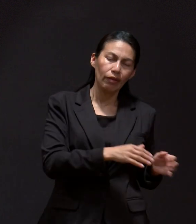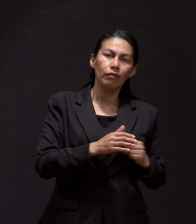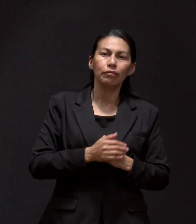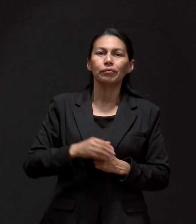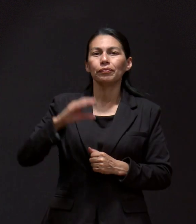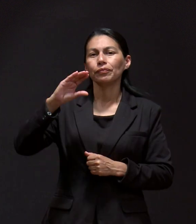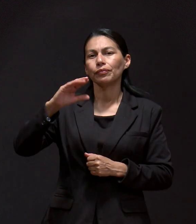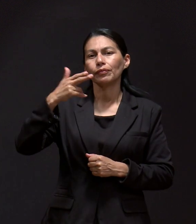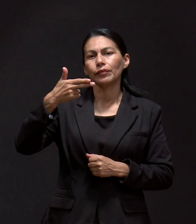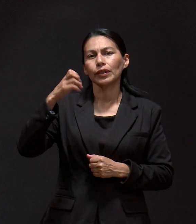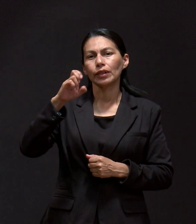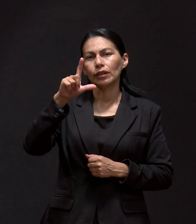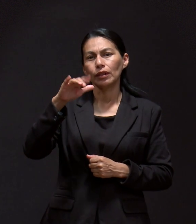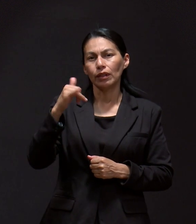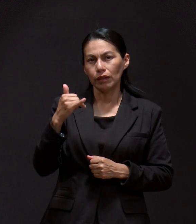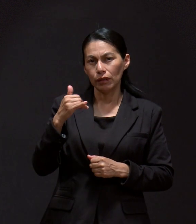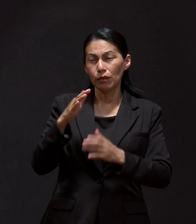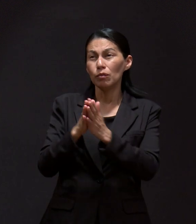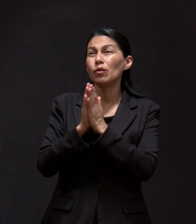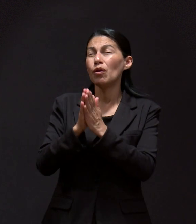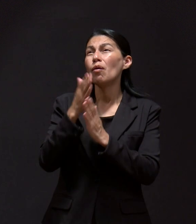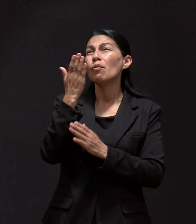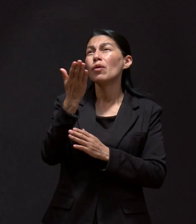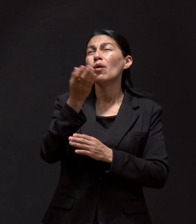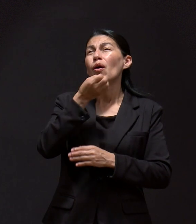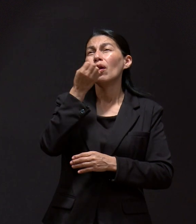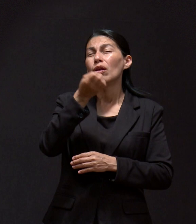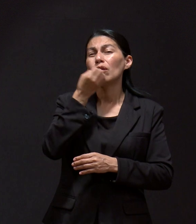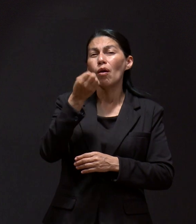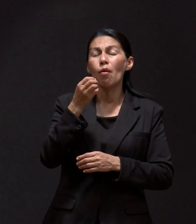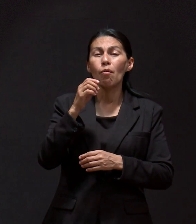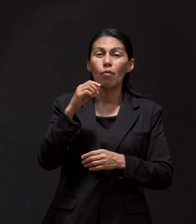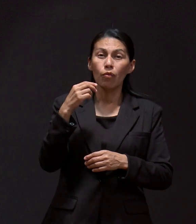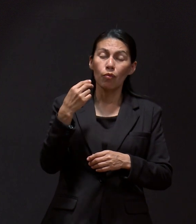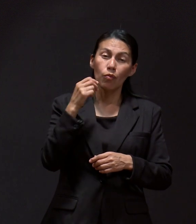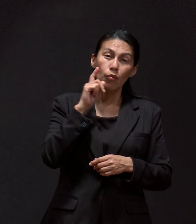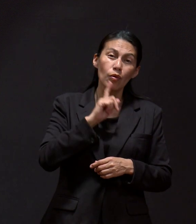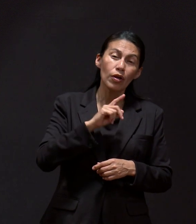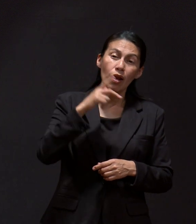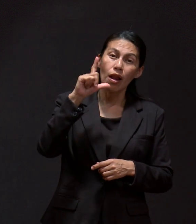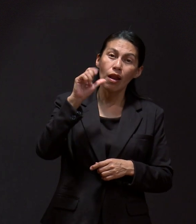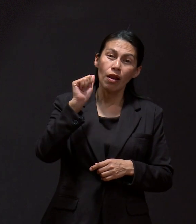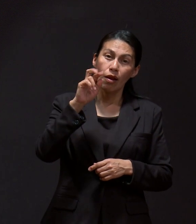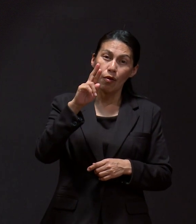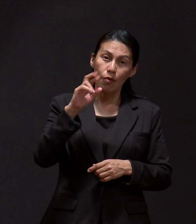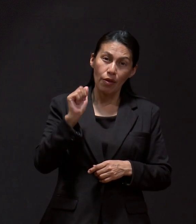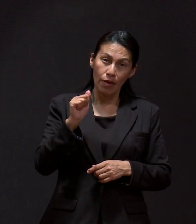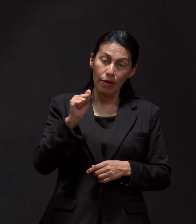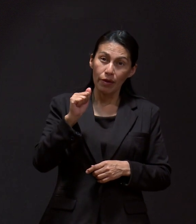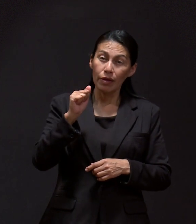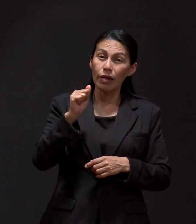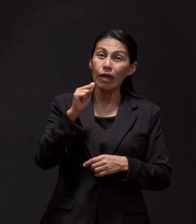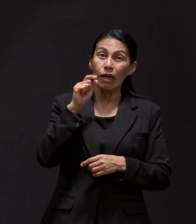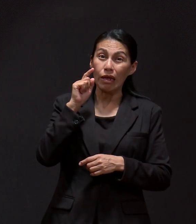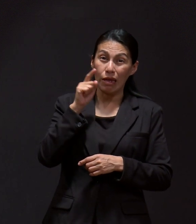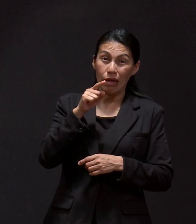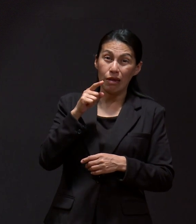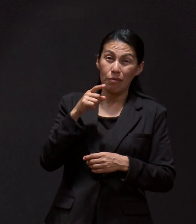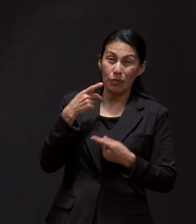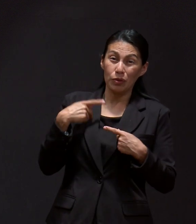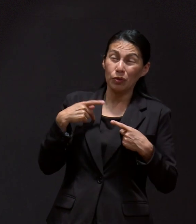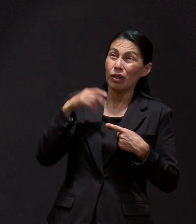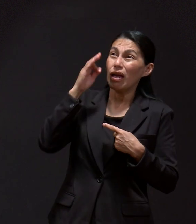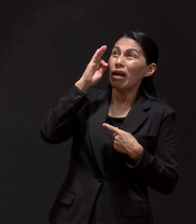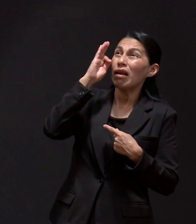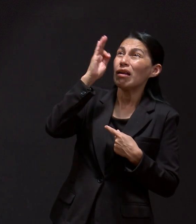lee le ruego oración por laura beatriz priego para que dios sobre en su vida y ella acepte al señor jesús